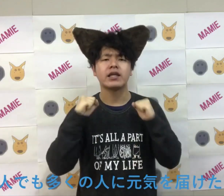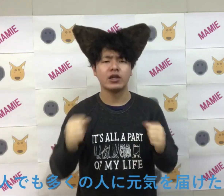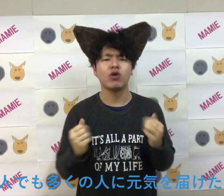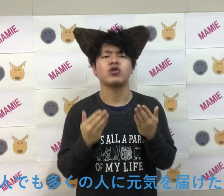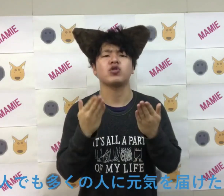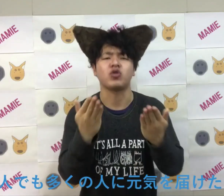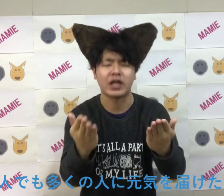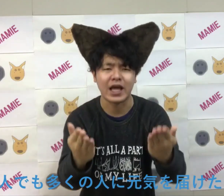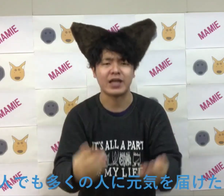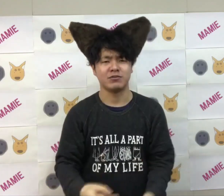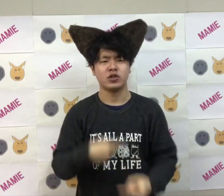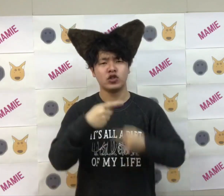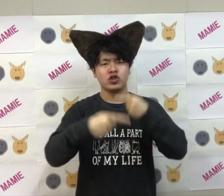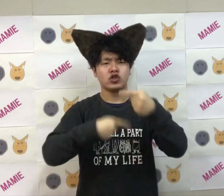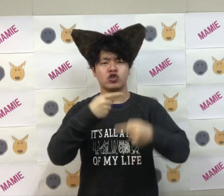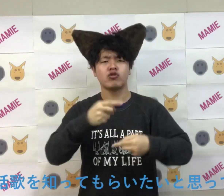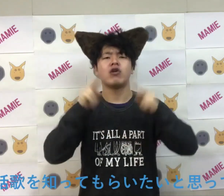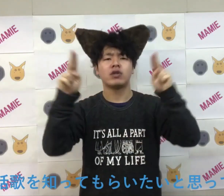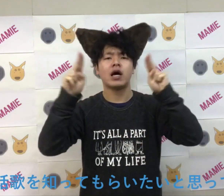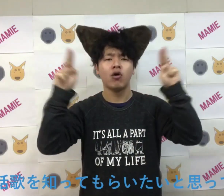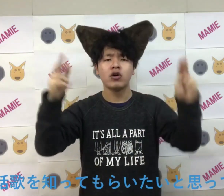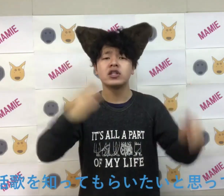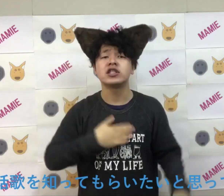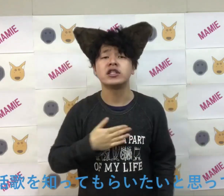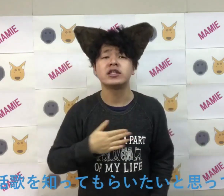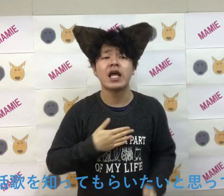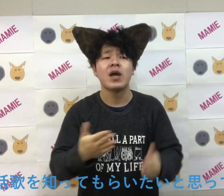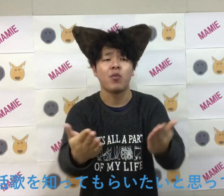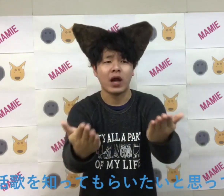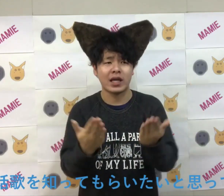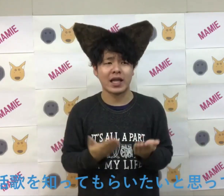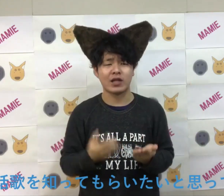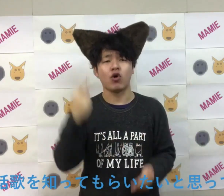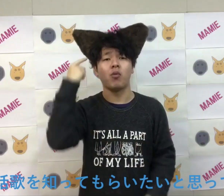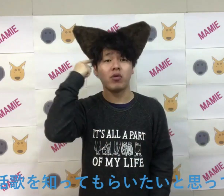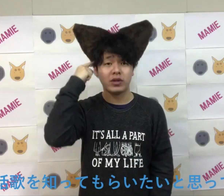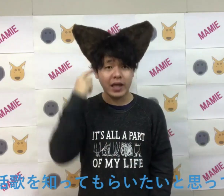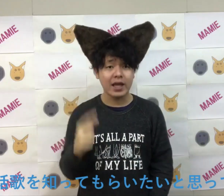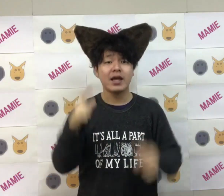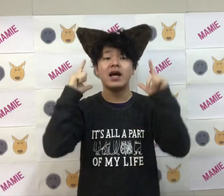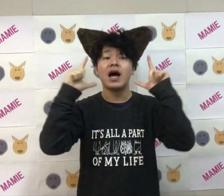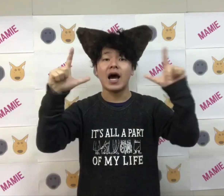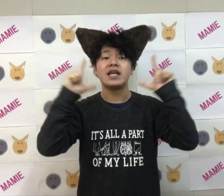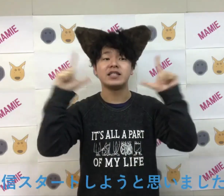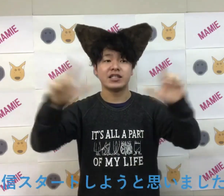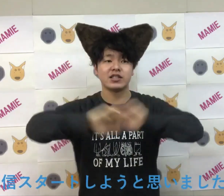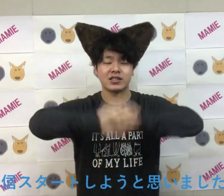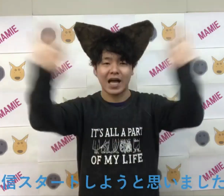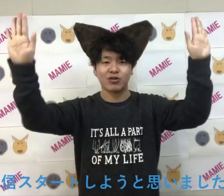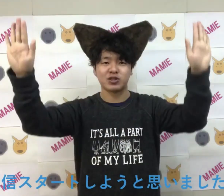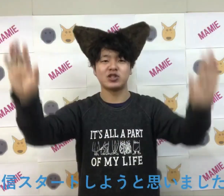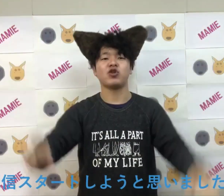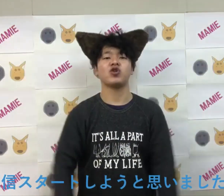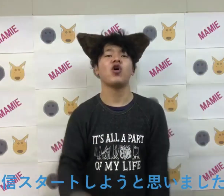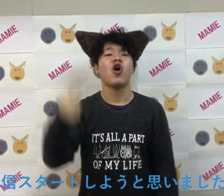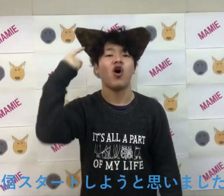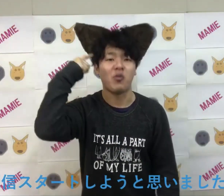を届けたい、手話歌を知ってもらいたいと思って配信スタートしようと思い